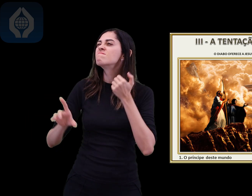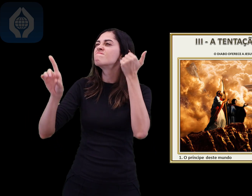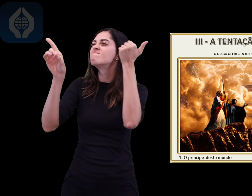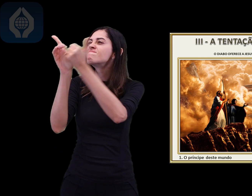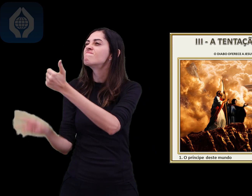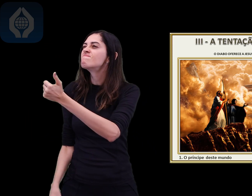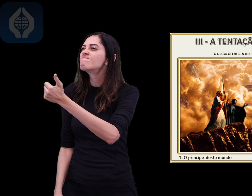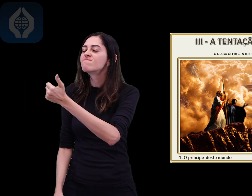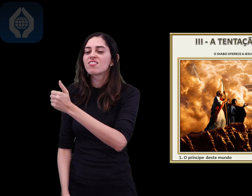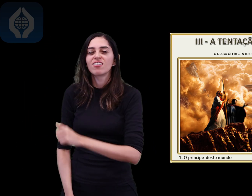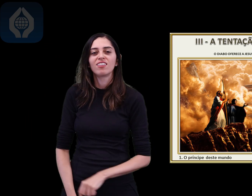que o adorasse.